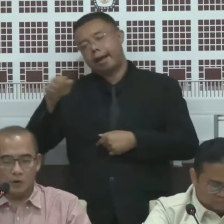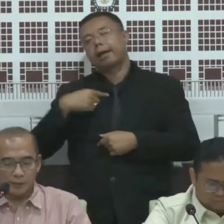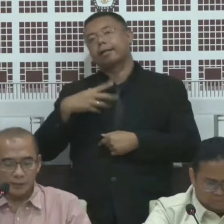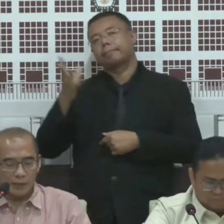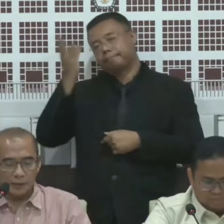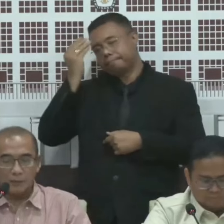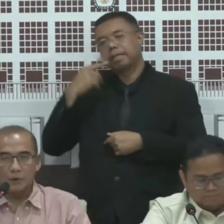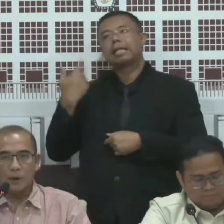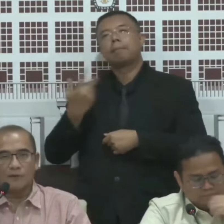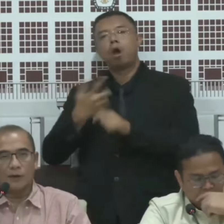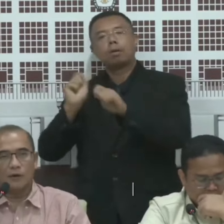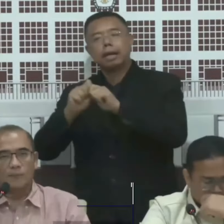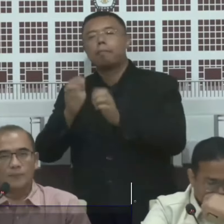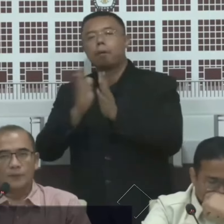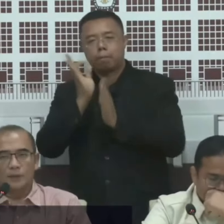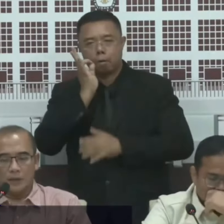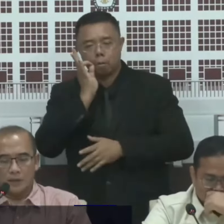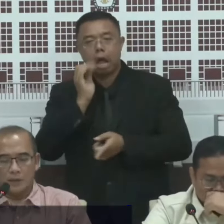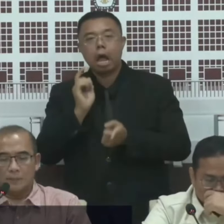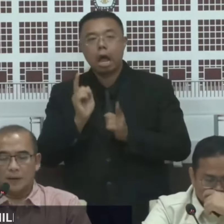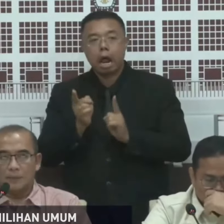segera koreksi dan kami mohon maaf kalau